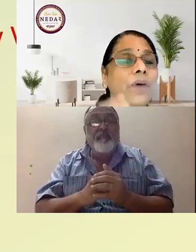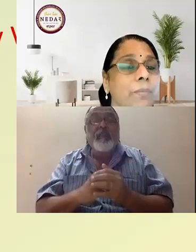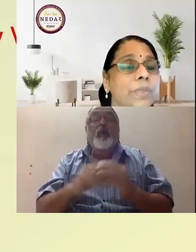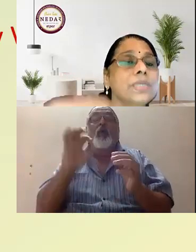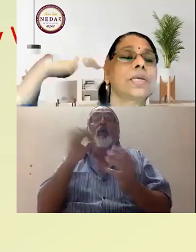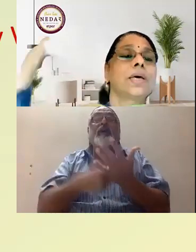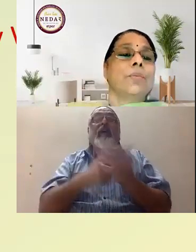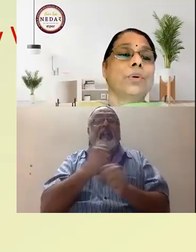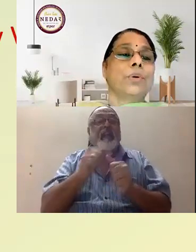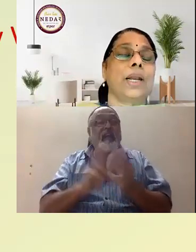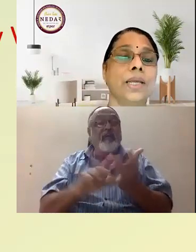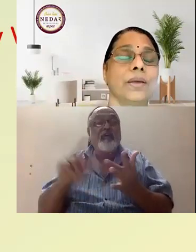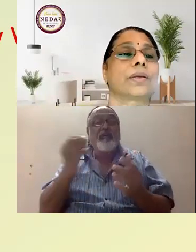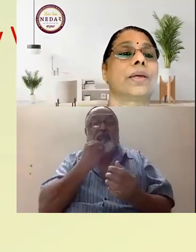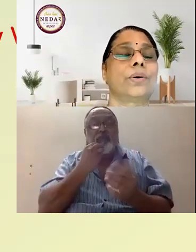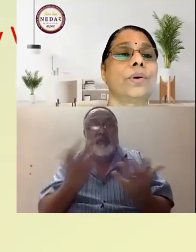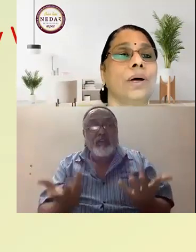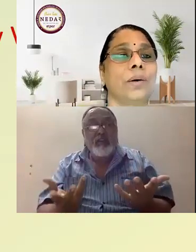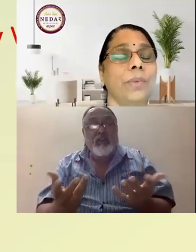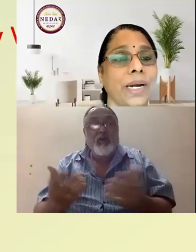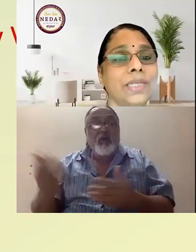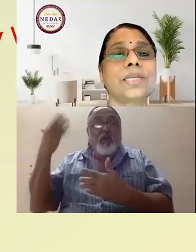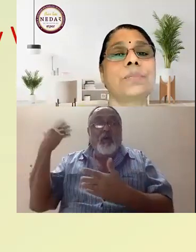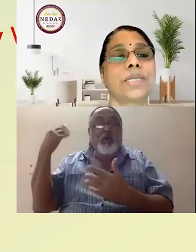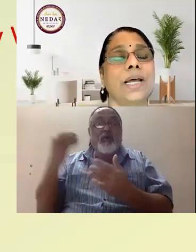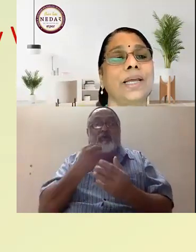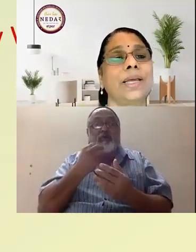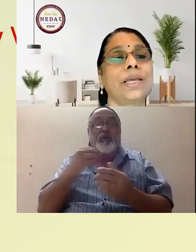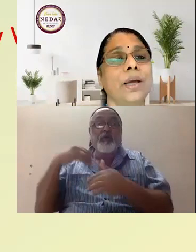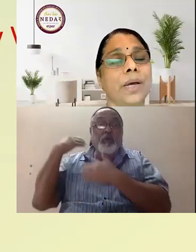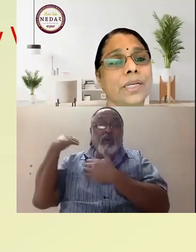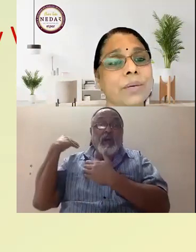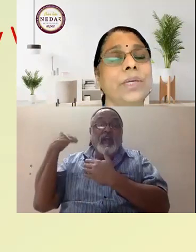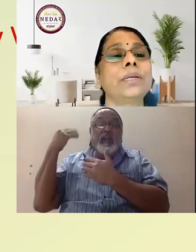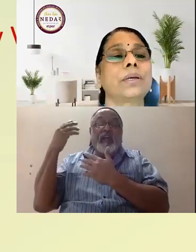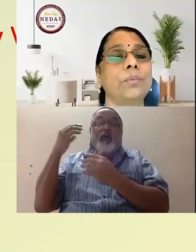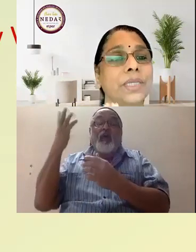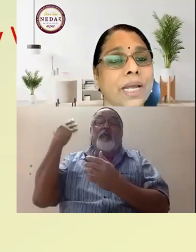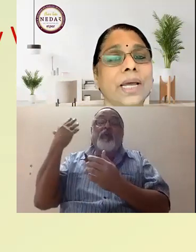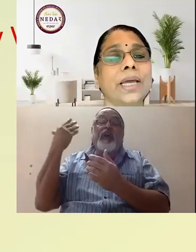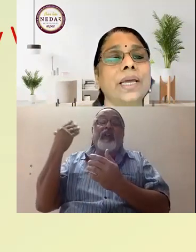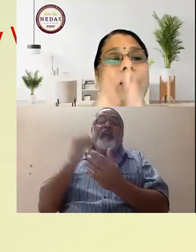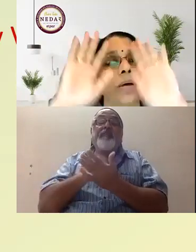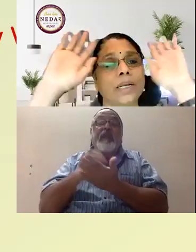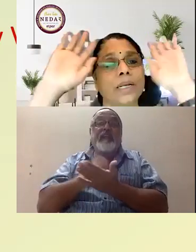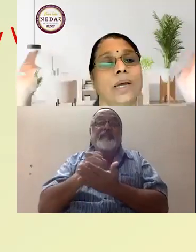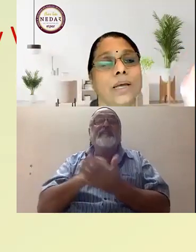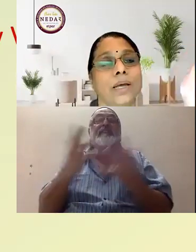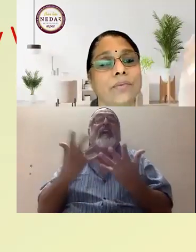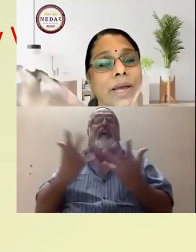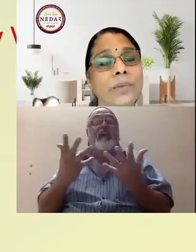हम वापस पुराने यू नो प्रैक्टिसेस में जा रहे हैं कि हमारी जमीन को बचाना है,